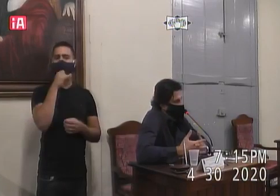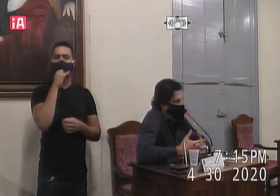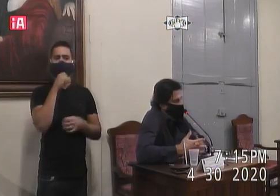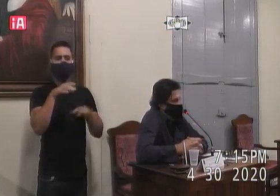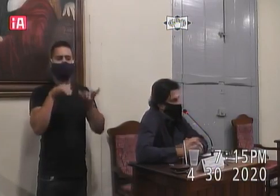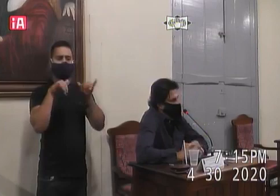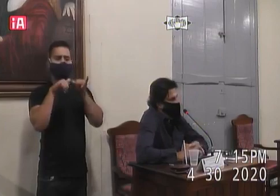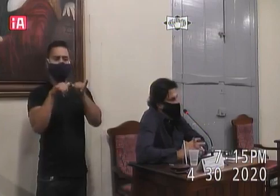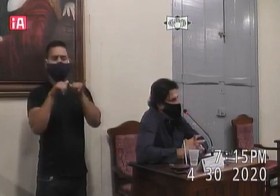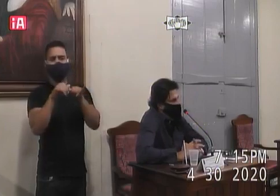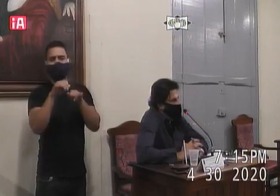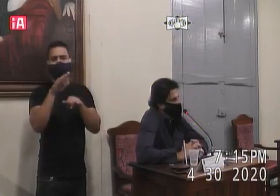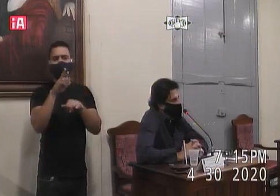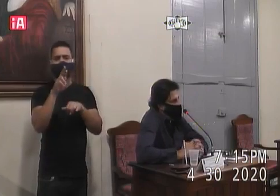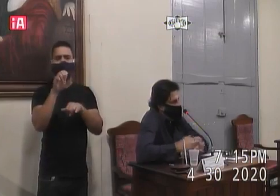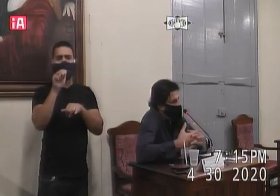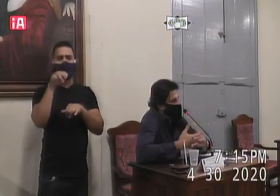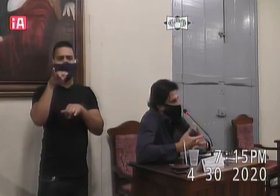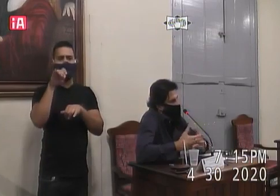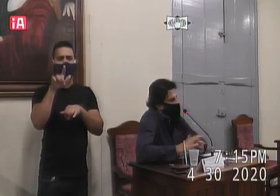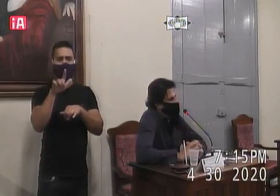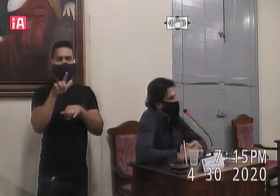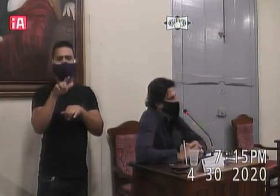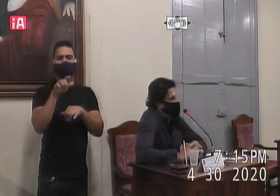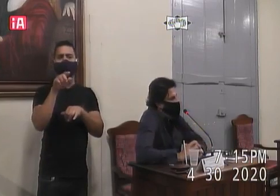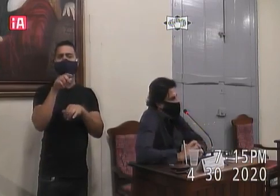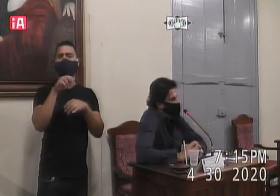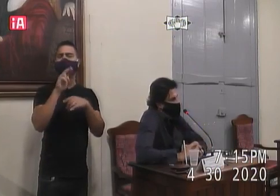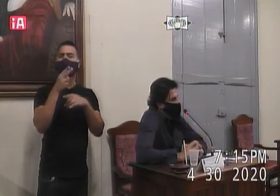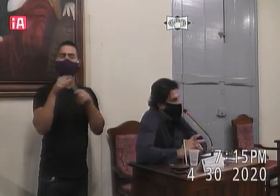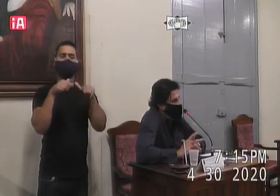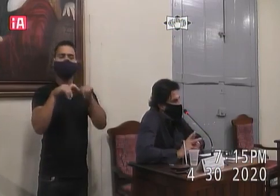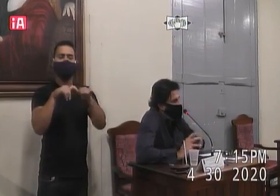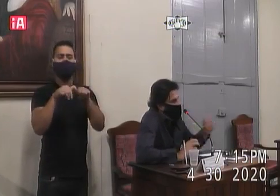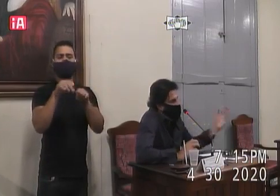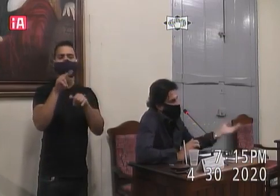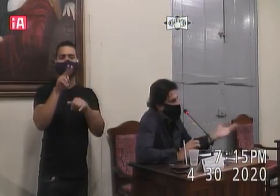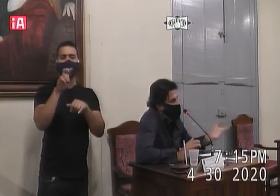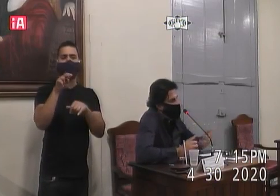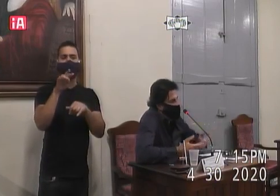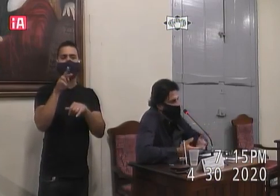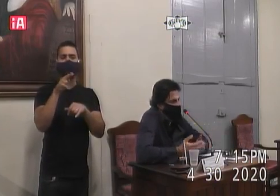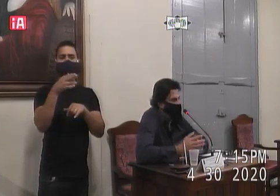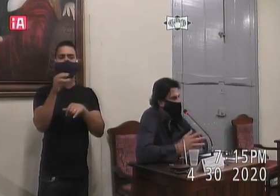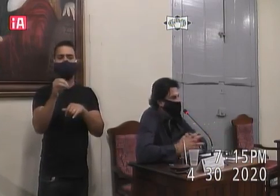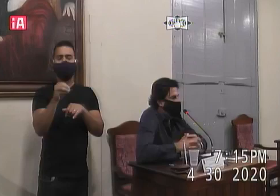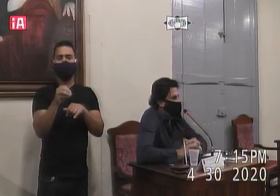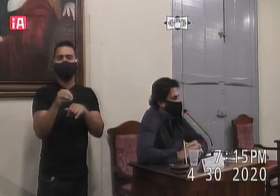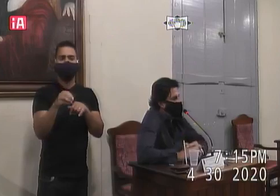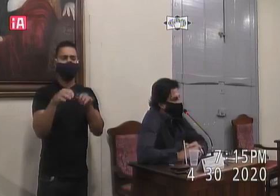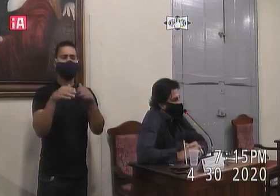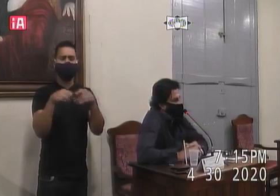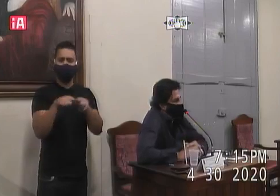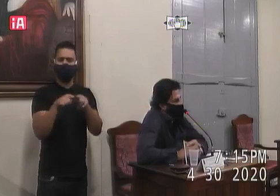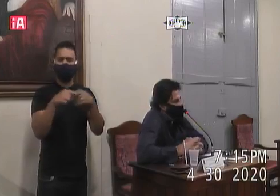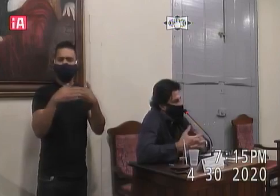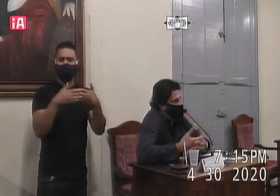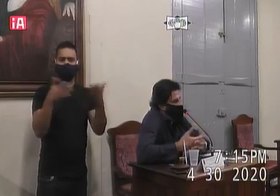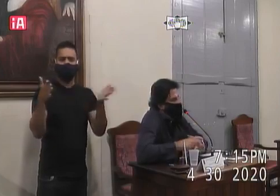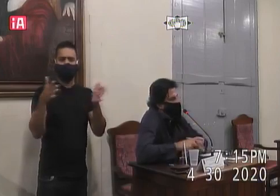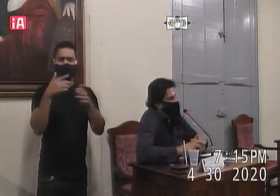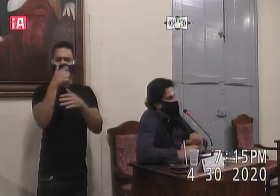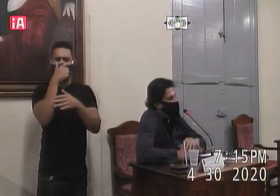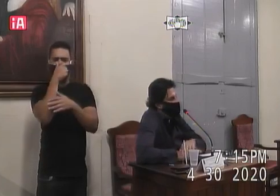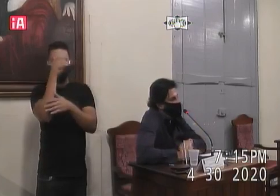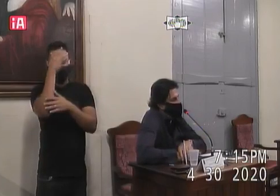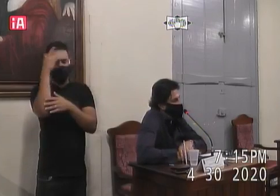ter um Venturão aberto com aquela quantidade de gente, ao passo que o pequeno comerciante fica cerceado e